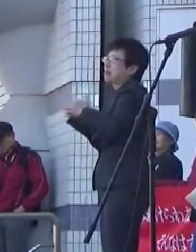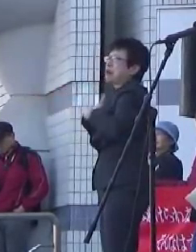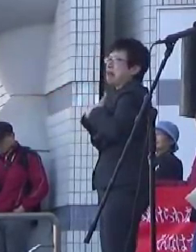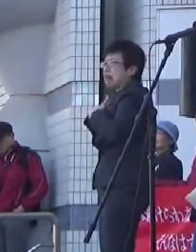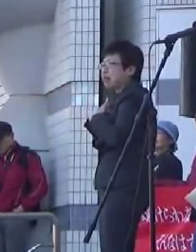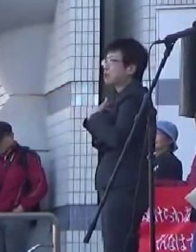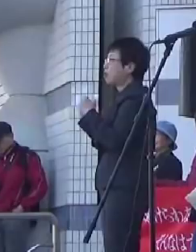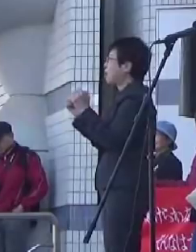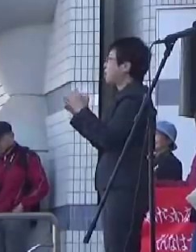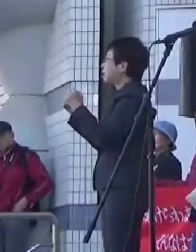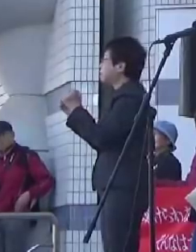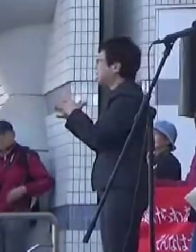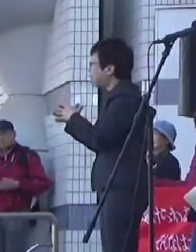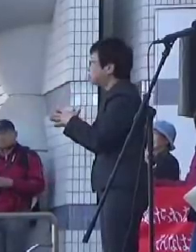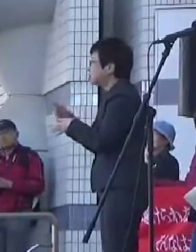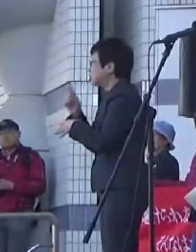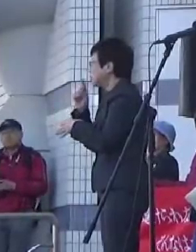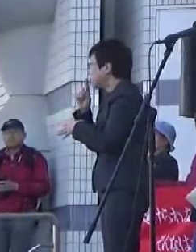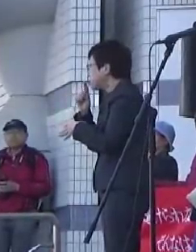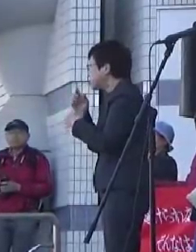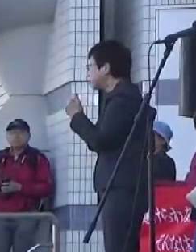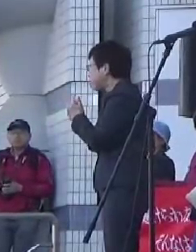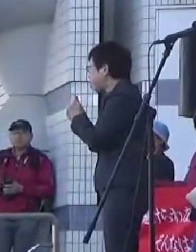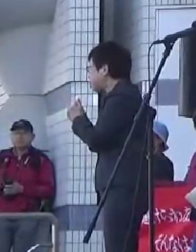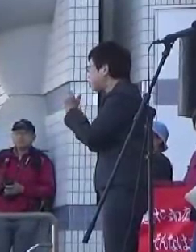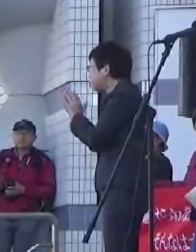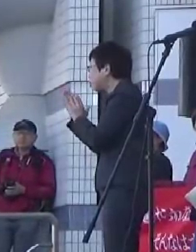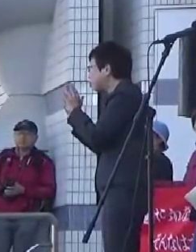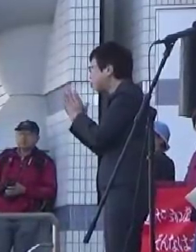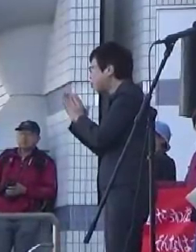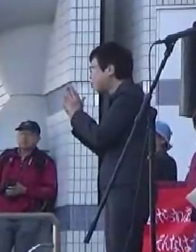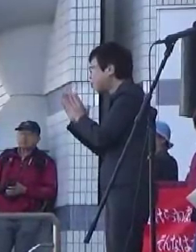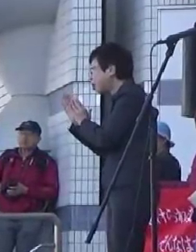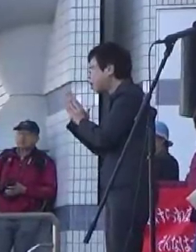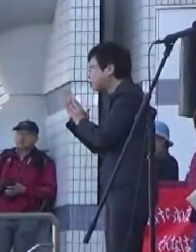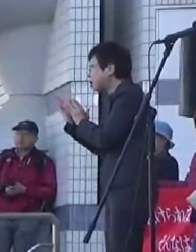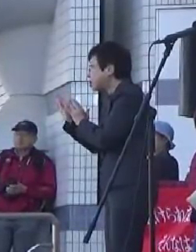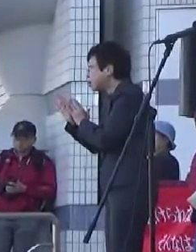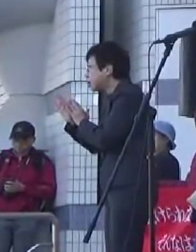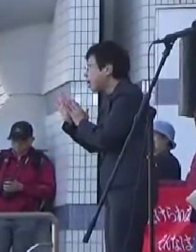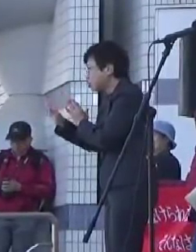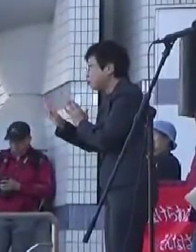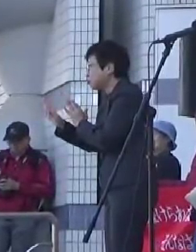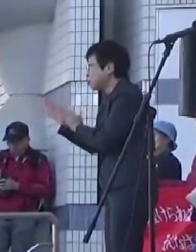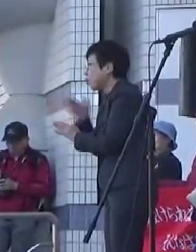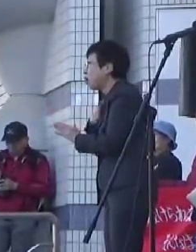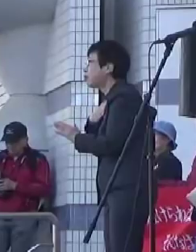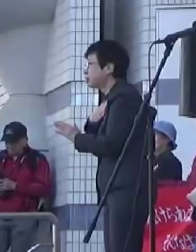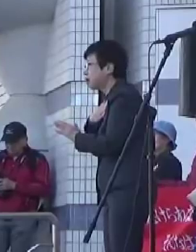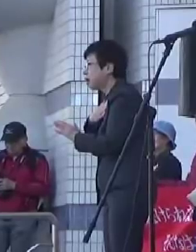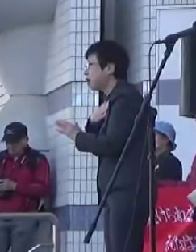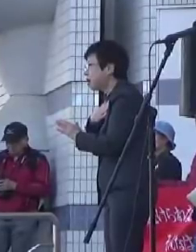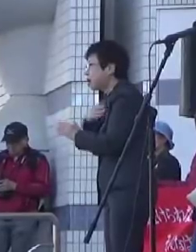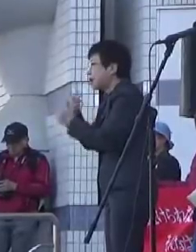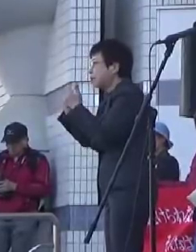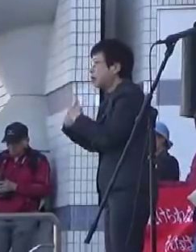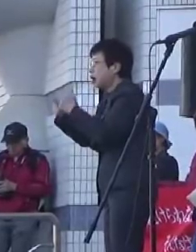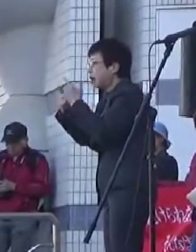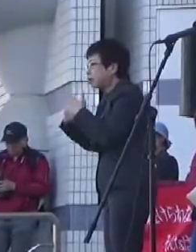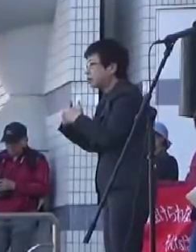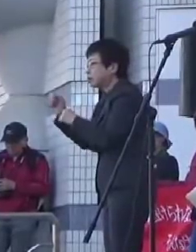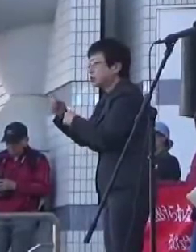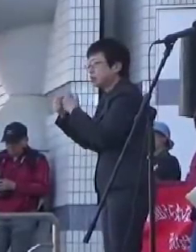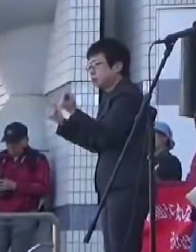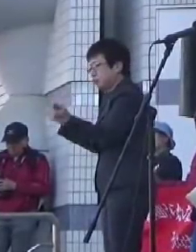んてことを話し合っている秘密会の状況がなんか最近分かってきましたよね。毎日新聞日野記者が暴いてくださ